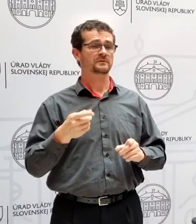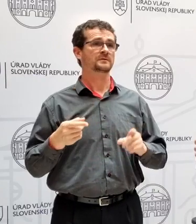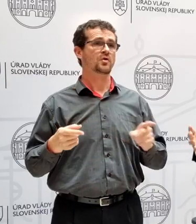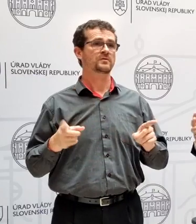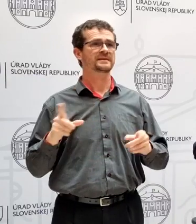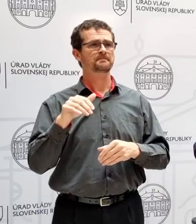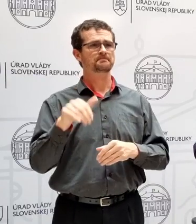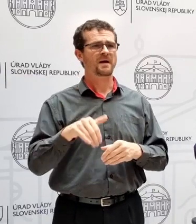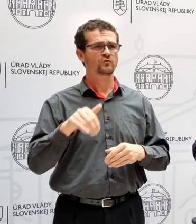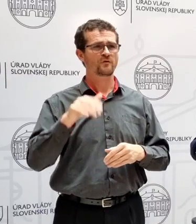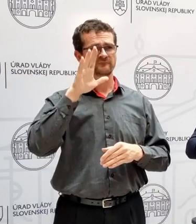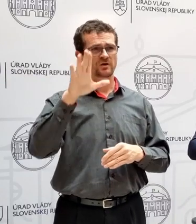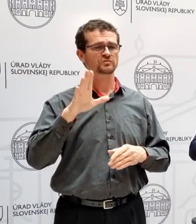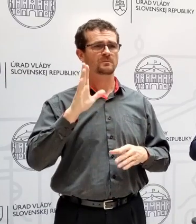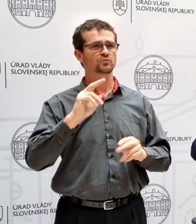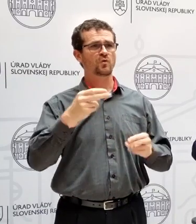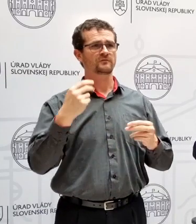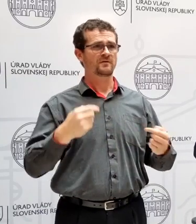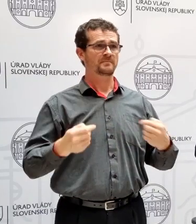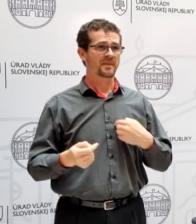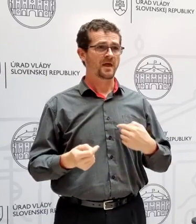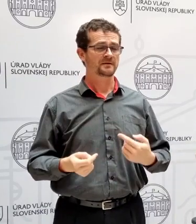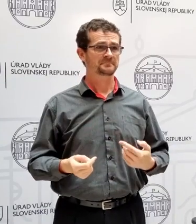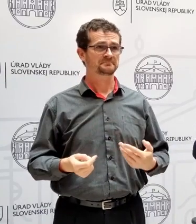s mafiou a s fašistami budú odvolávať mňa.